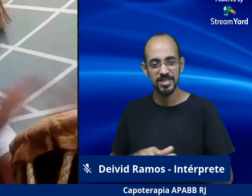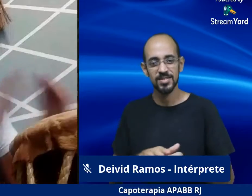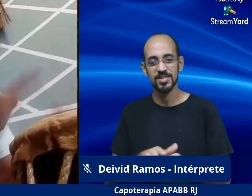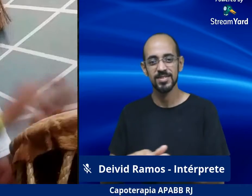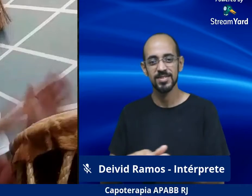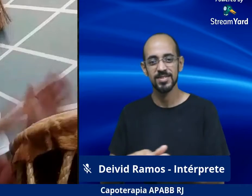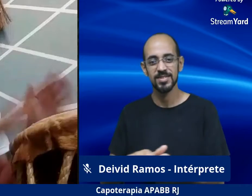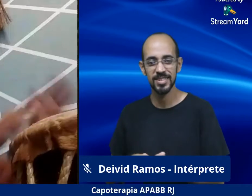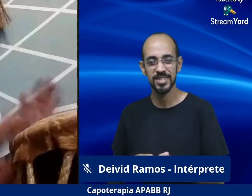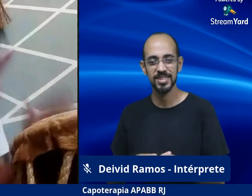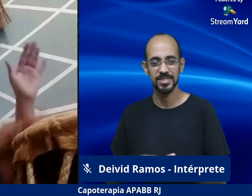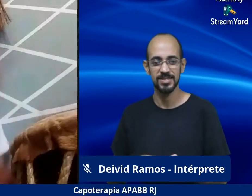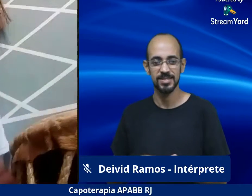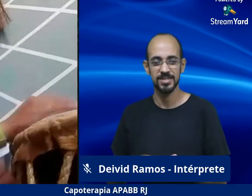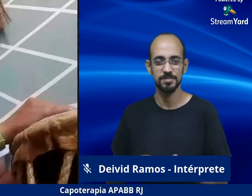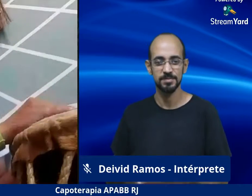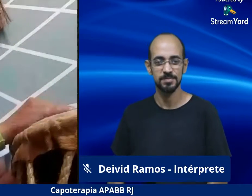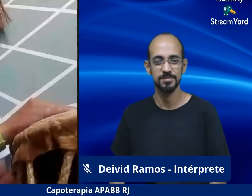samba iaia.